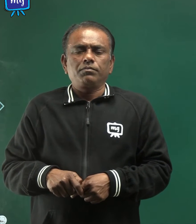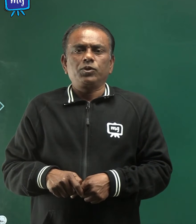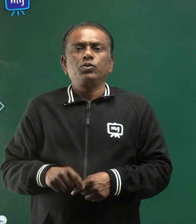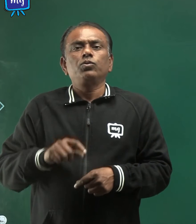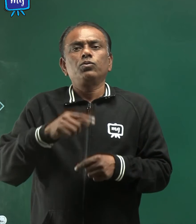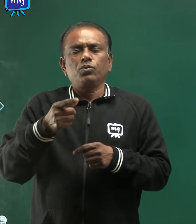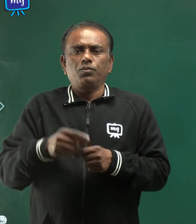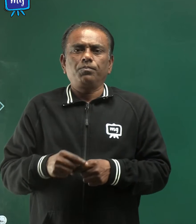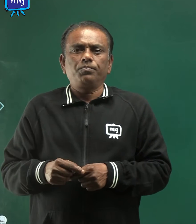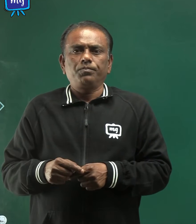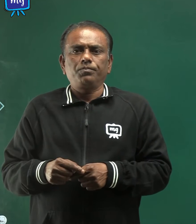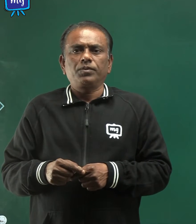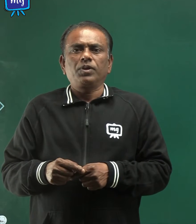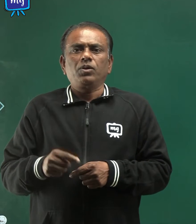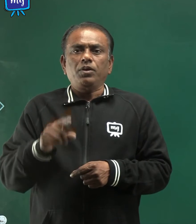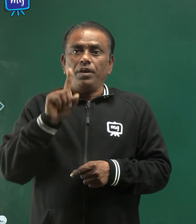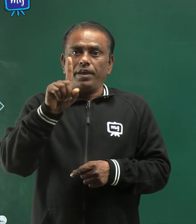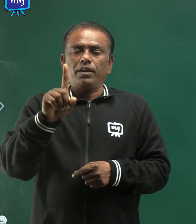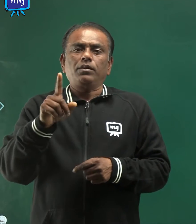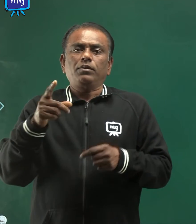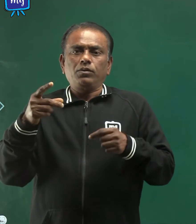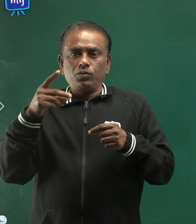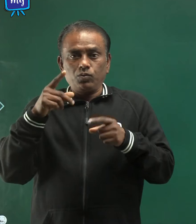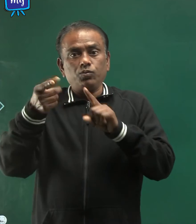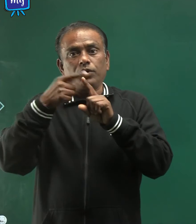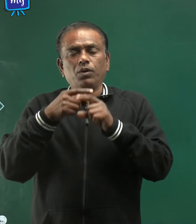जो एक दूसरे को